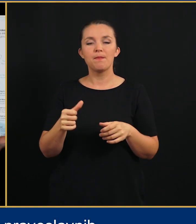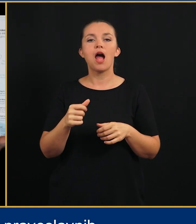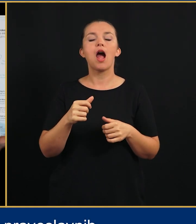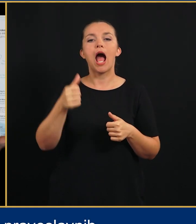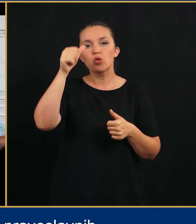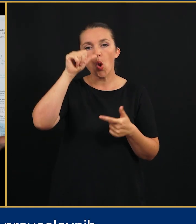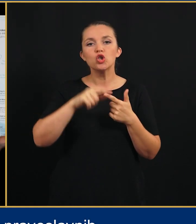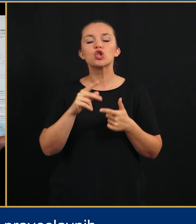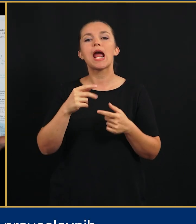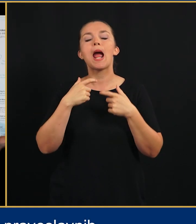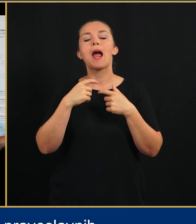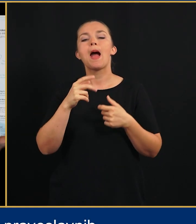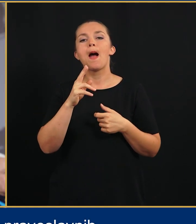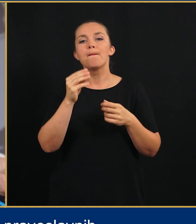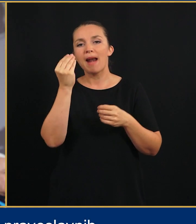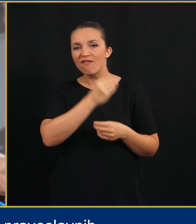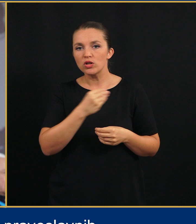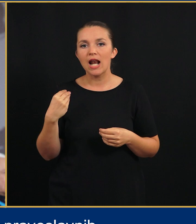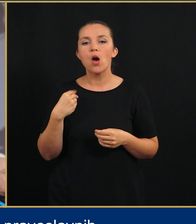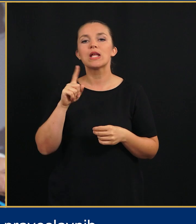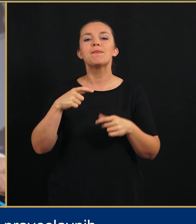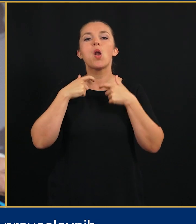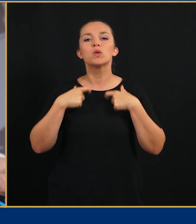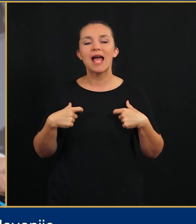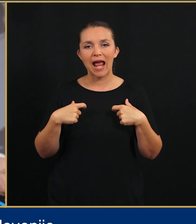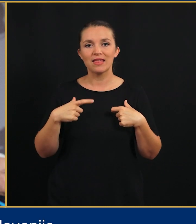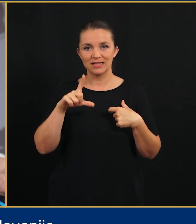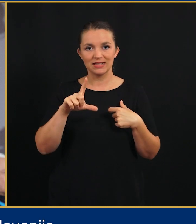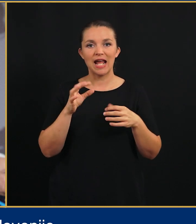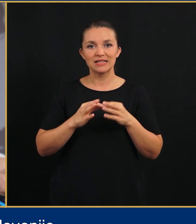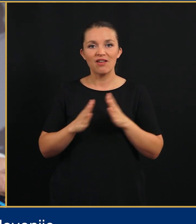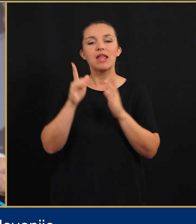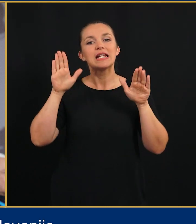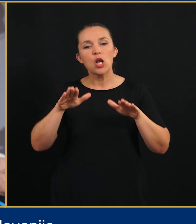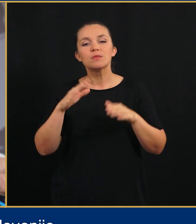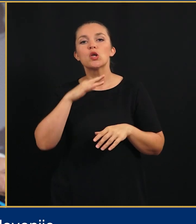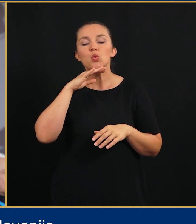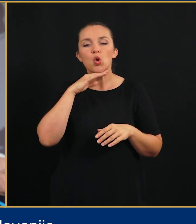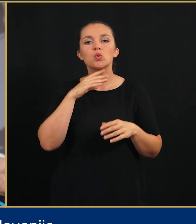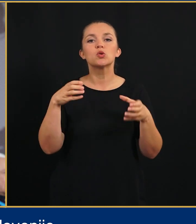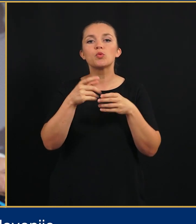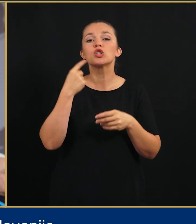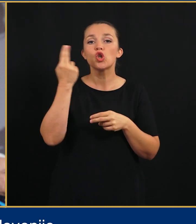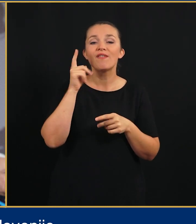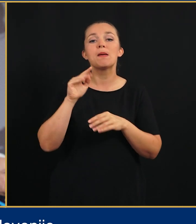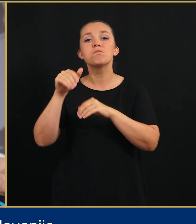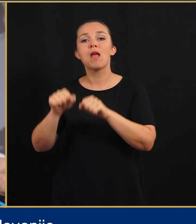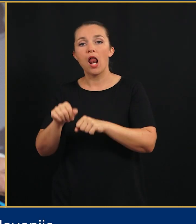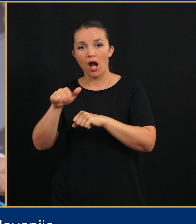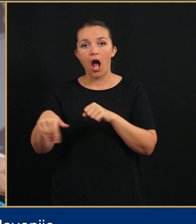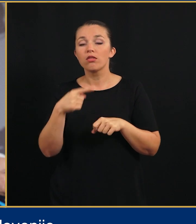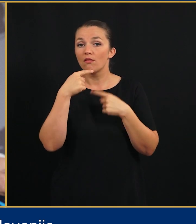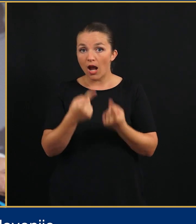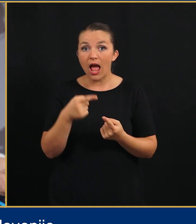katoliških, pravoslavnih in luteranskih cerkva ter islamske in judovske skupnosti iz Slovenije in Balkana dejala, da